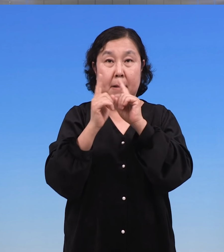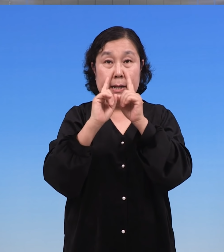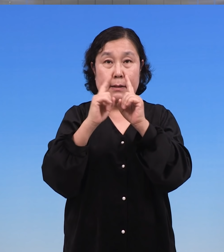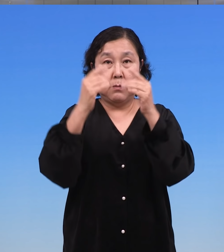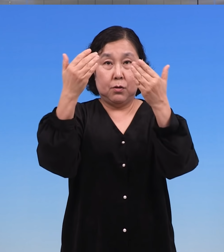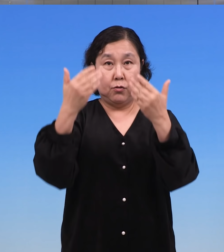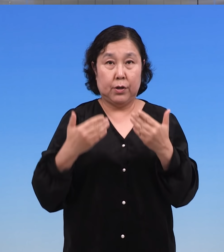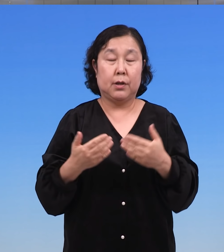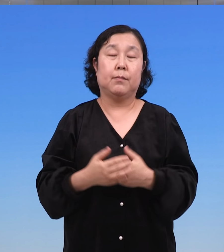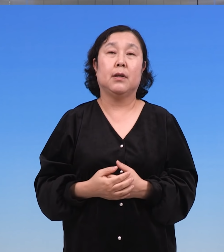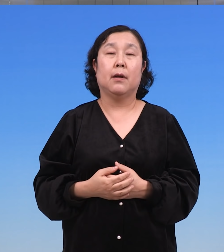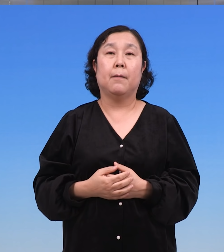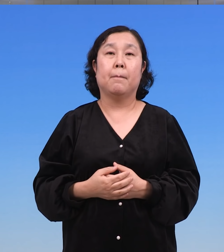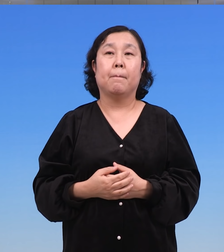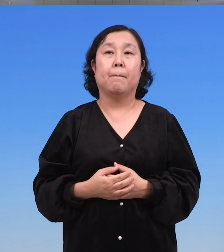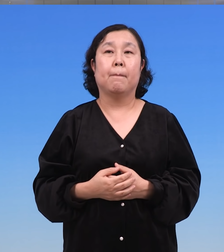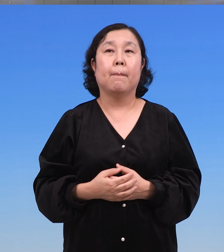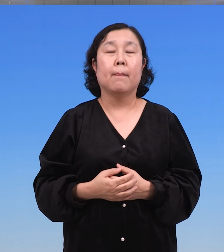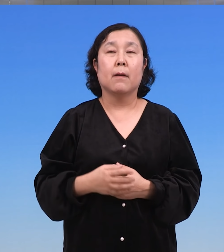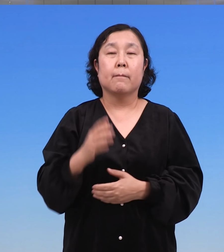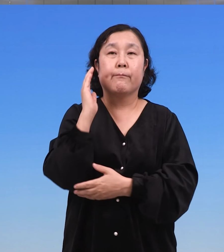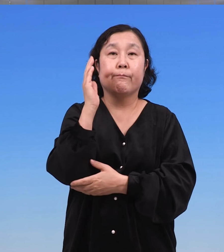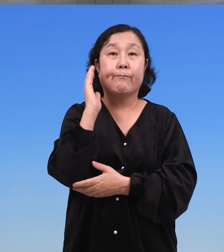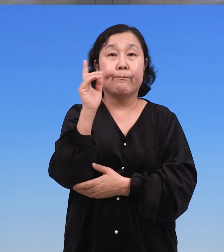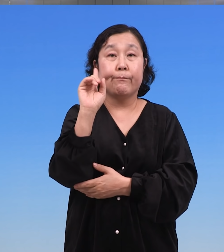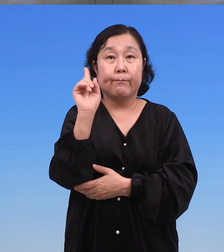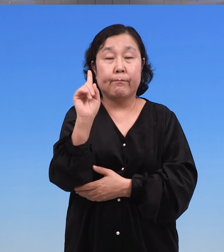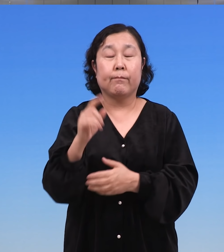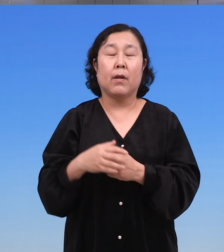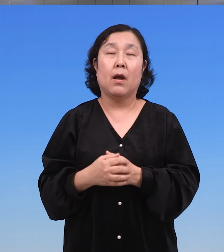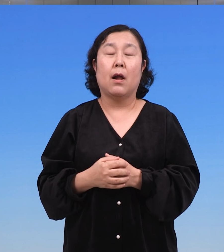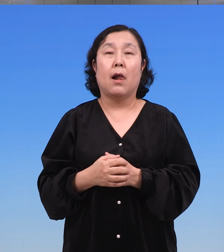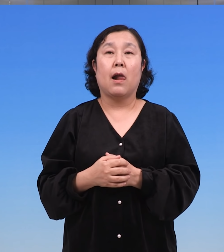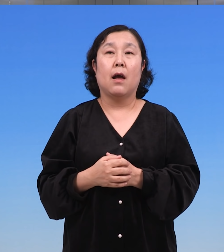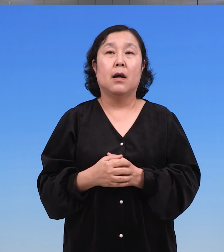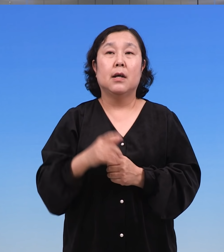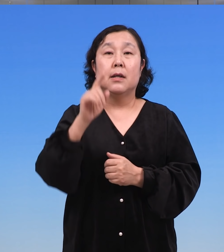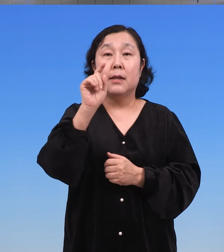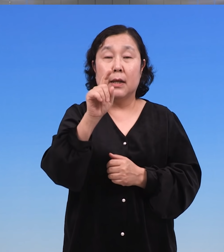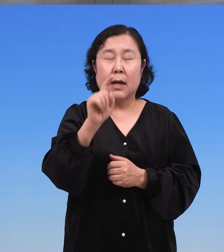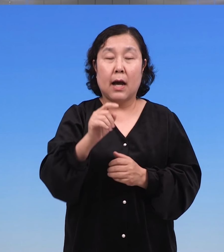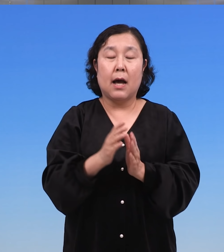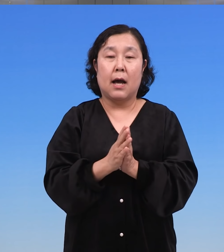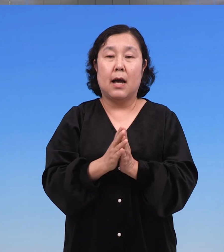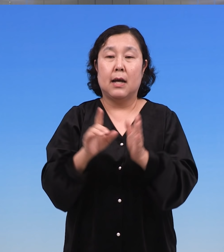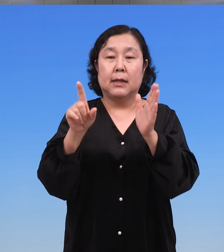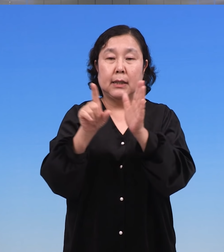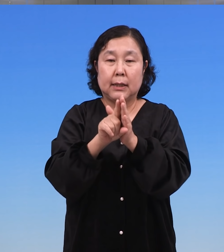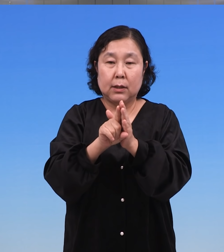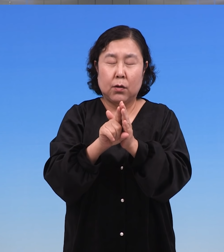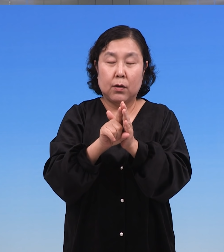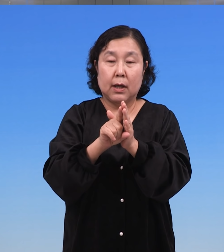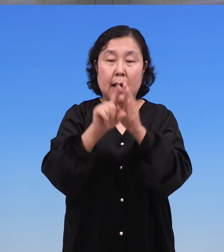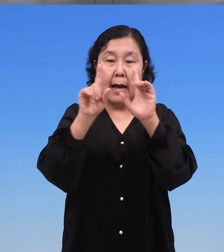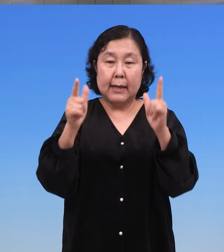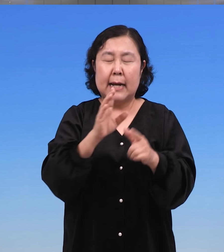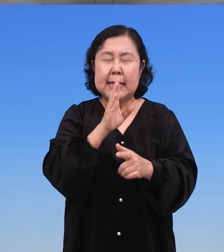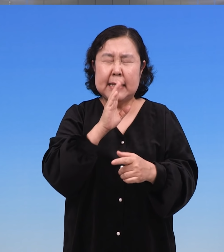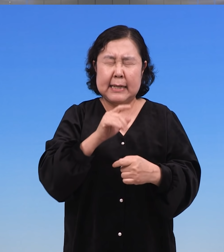메시지 하나를 저에게 주셨습니다. 그 메시지가 뭐냐 하니까, 네가 신용이